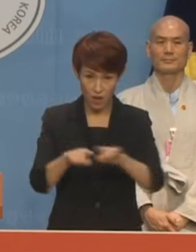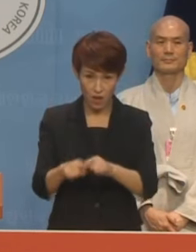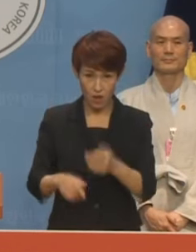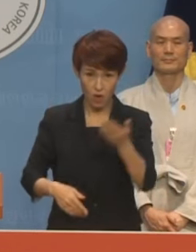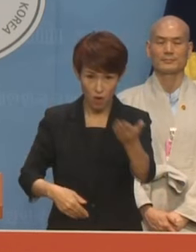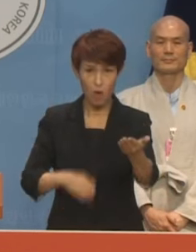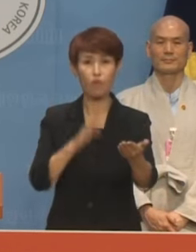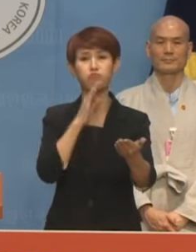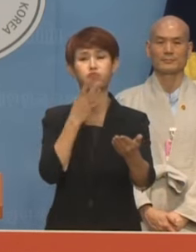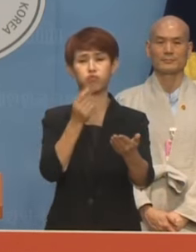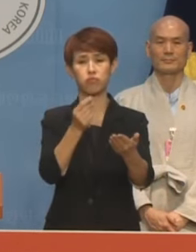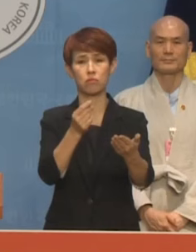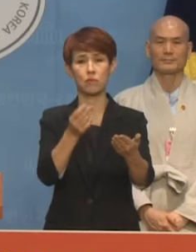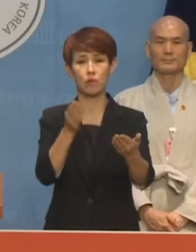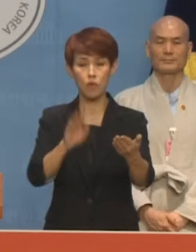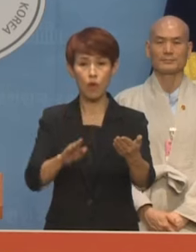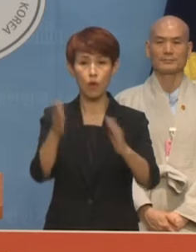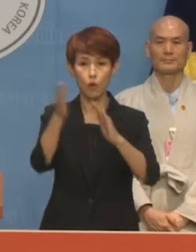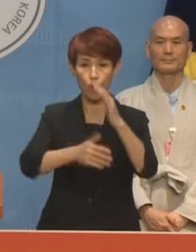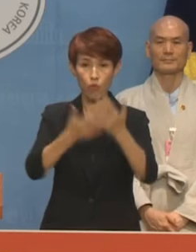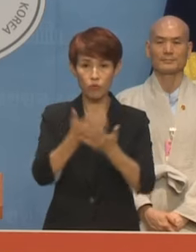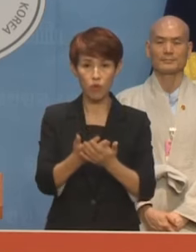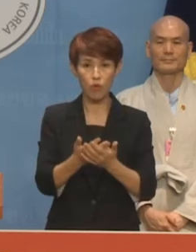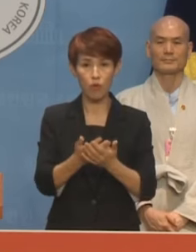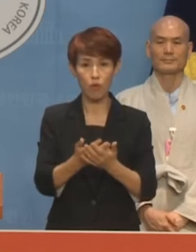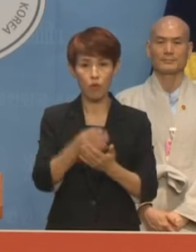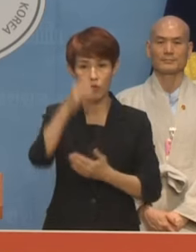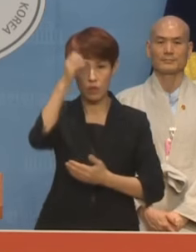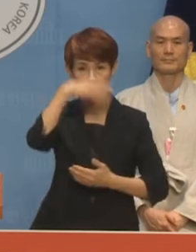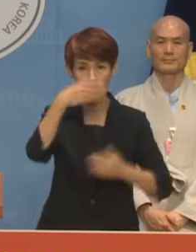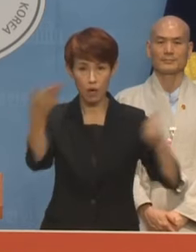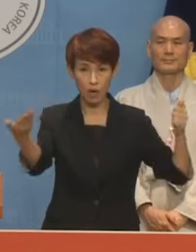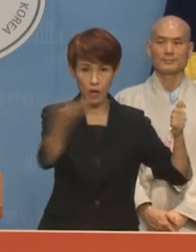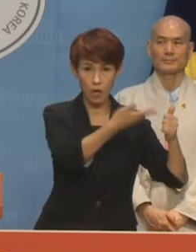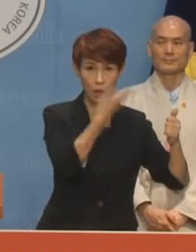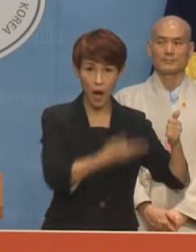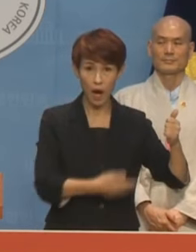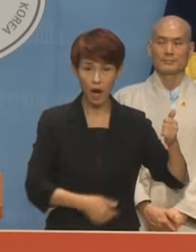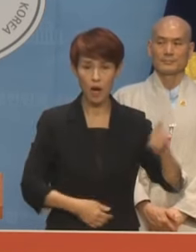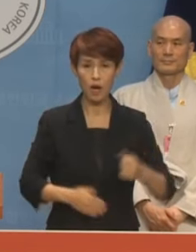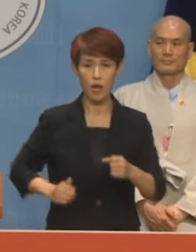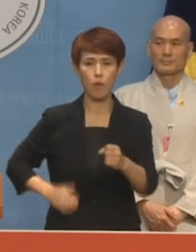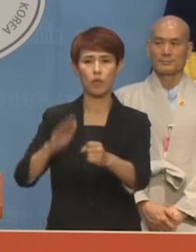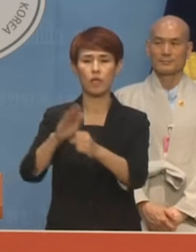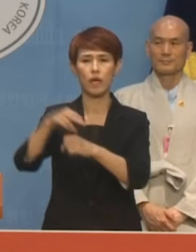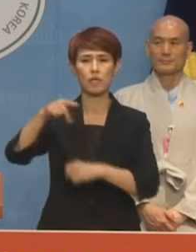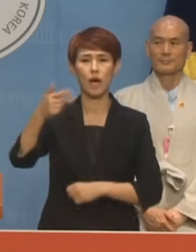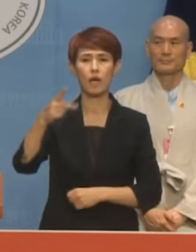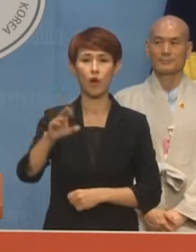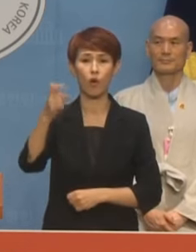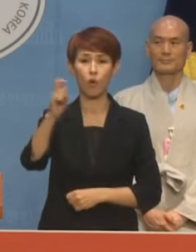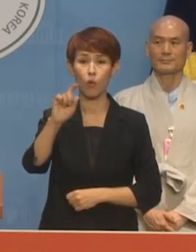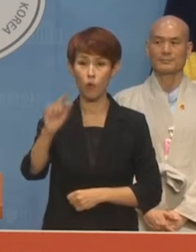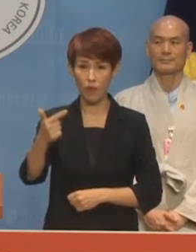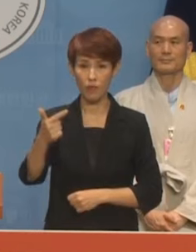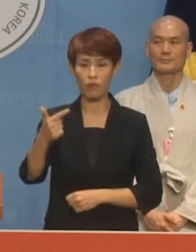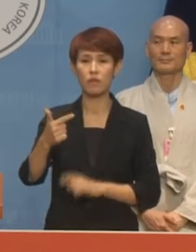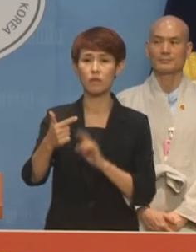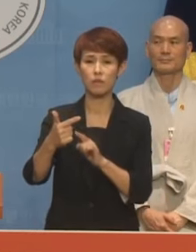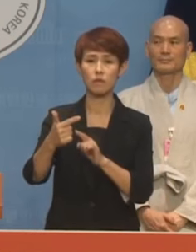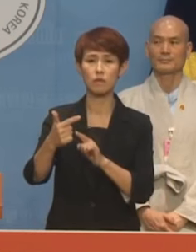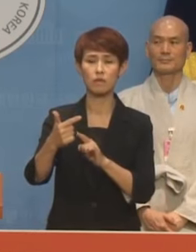아무런 인계 인수증도 없이 말입니다. 해병대 사령관은 항명죄를